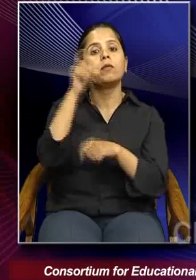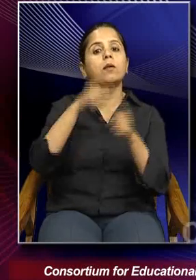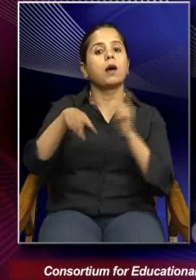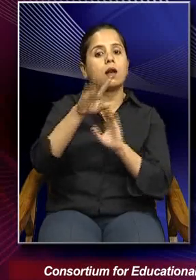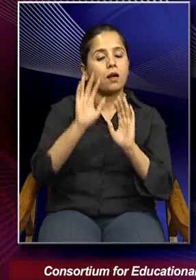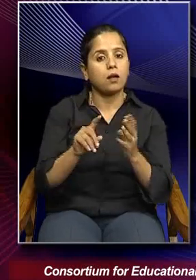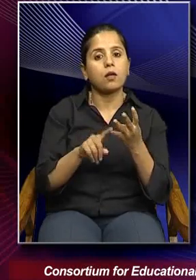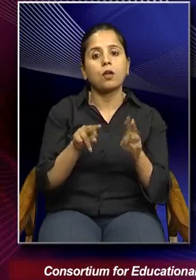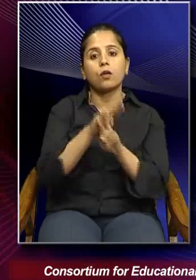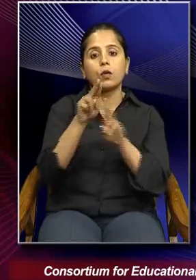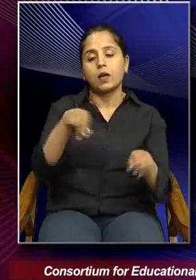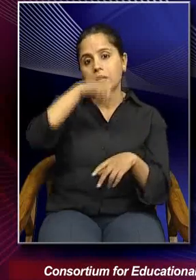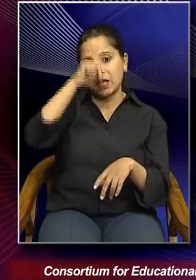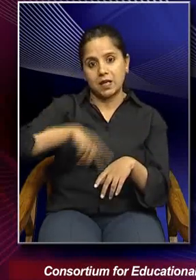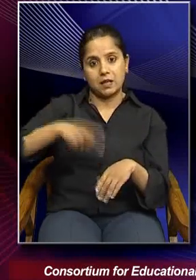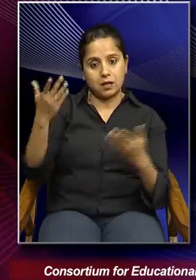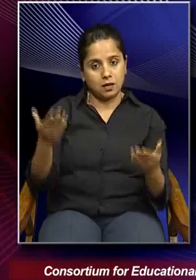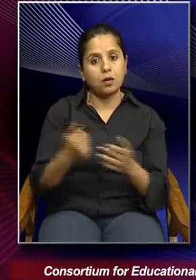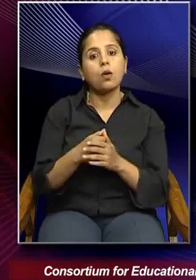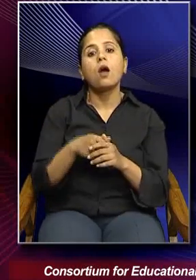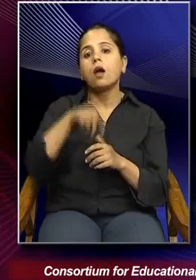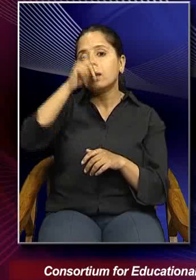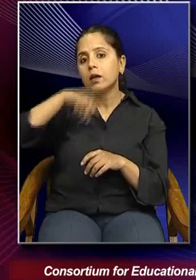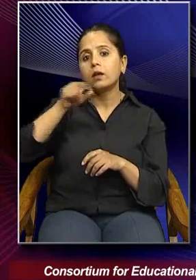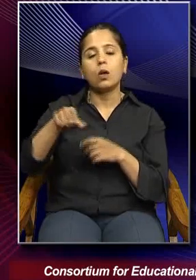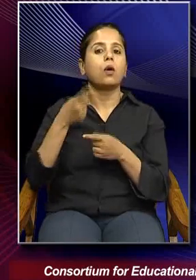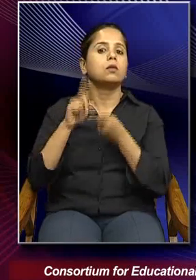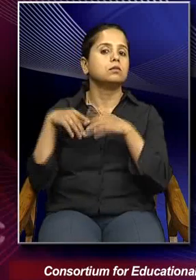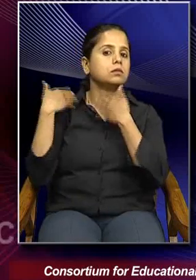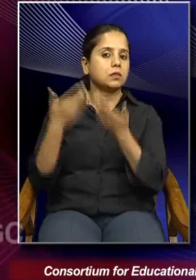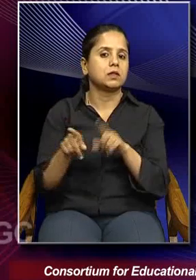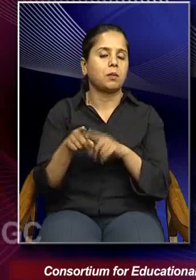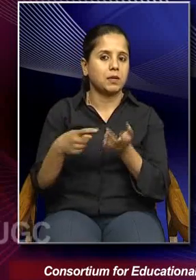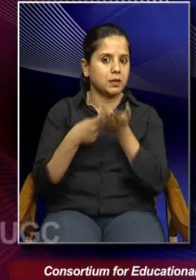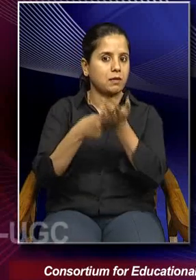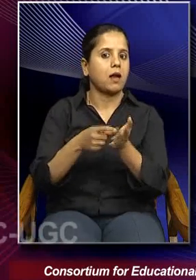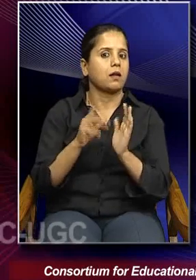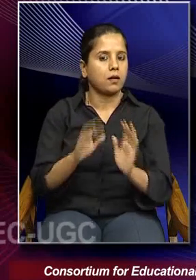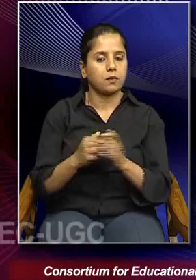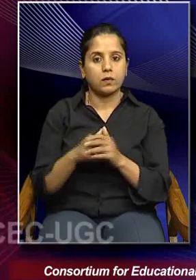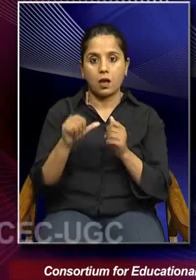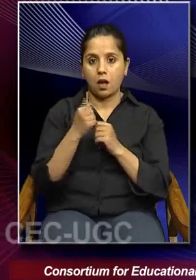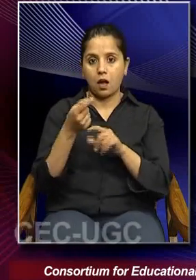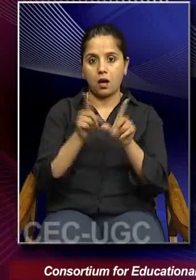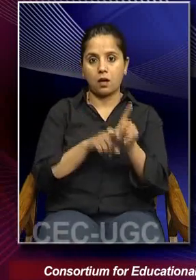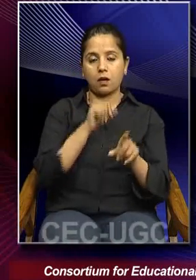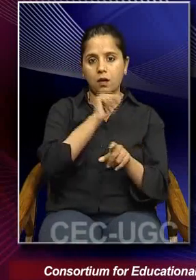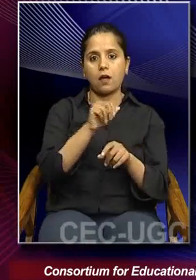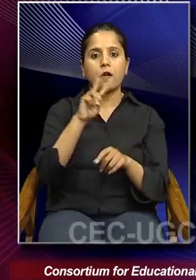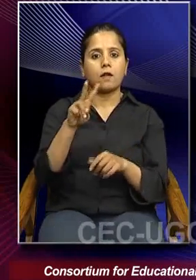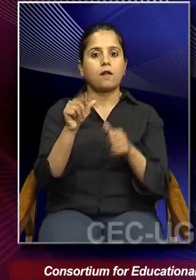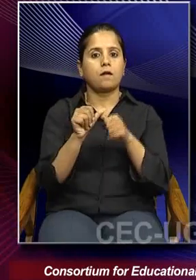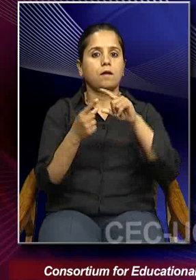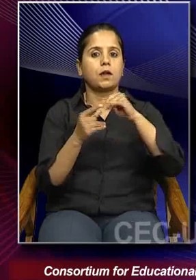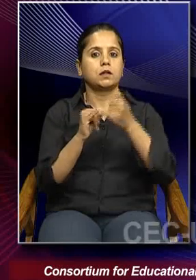संपूर्ण भारत का और भारतीय साहित्य का सम्मान था अगेन वत्सल